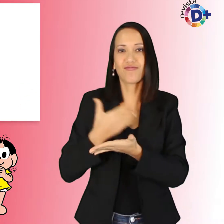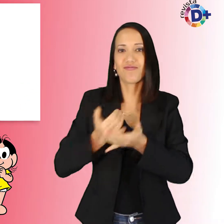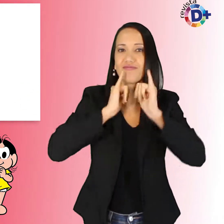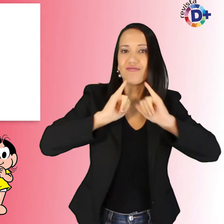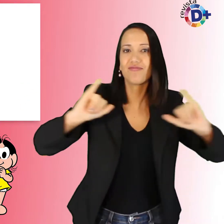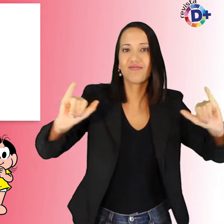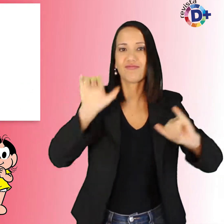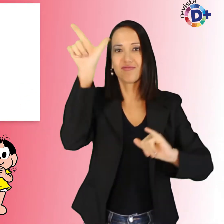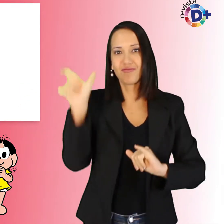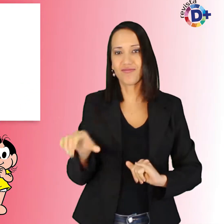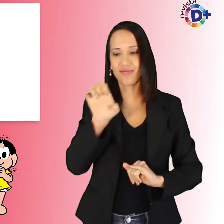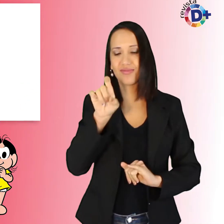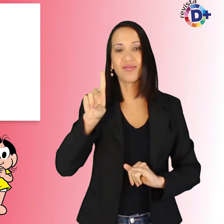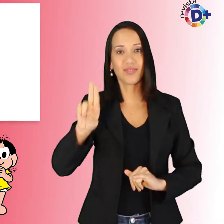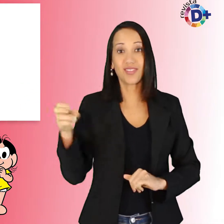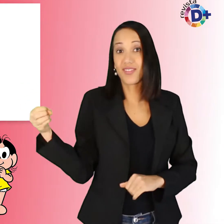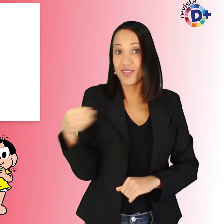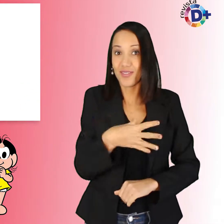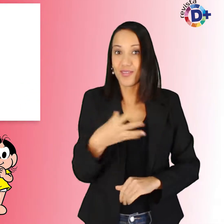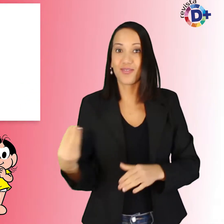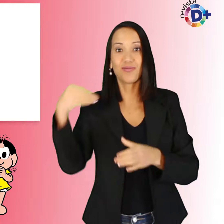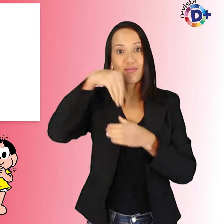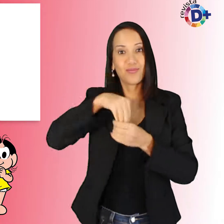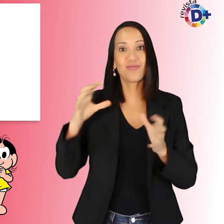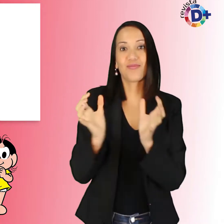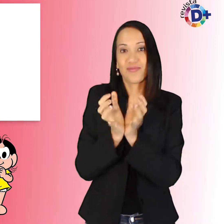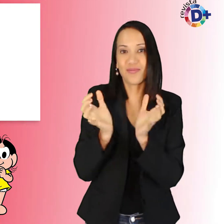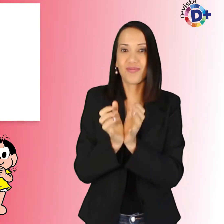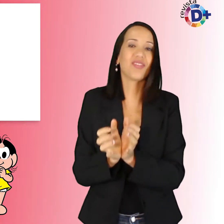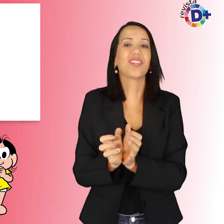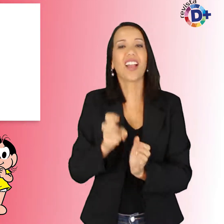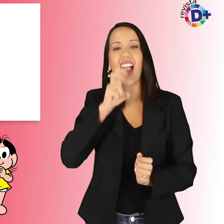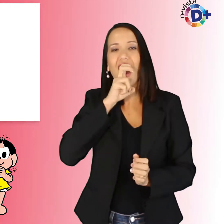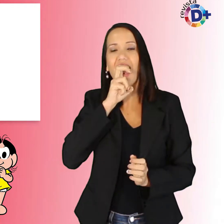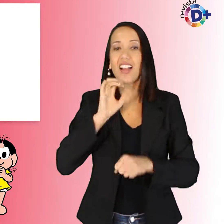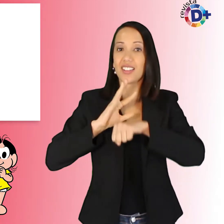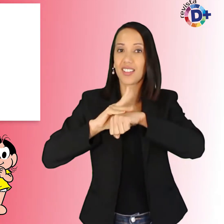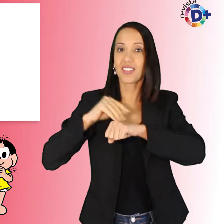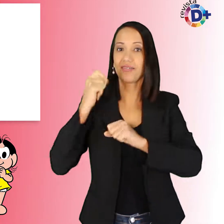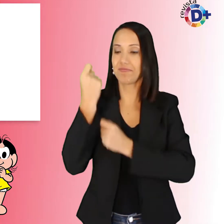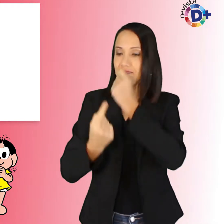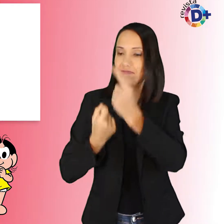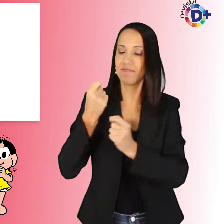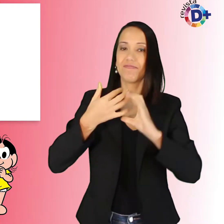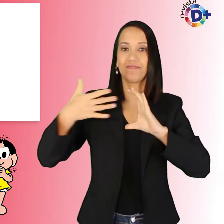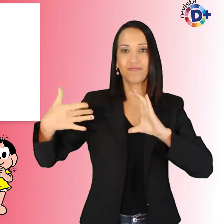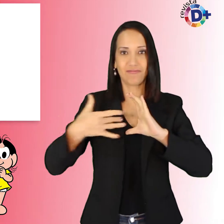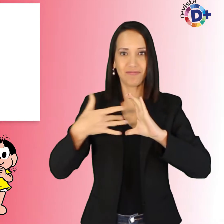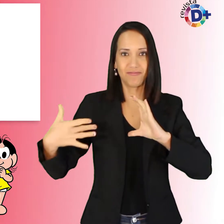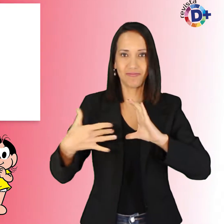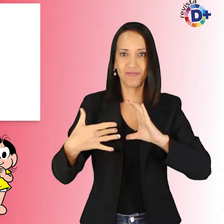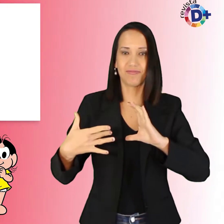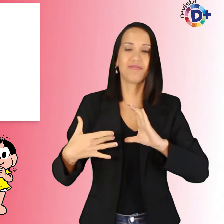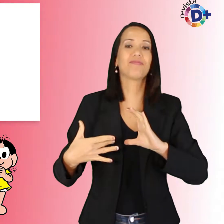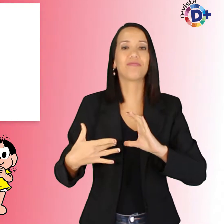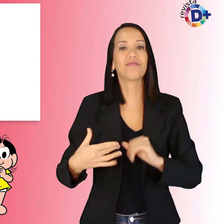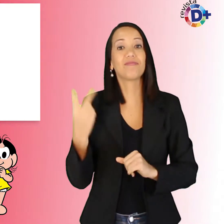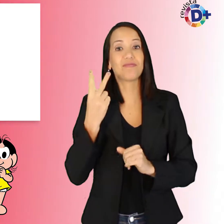edu novo personagem da turma da mônica com doença rara a segunda história